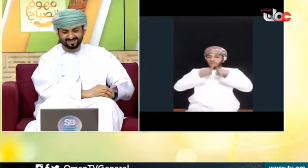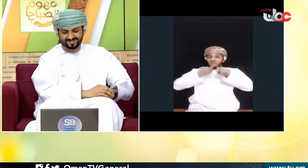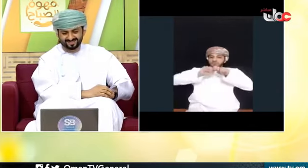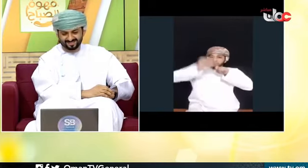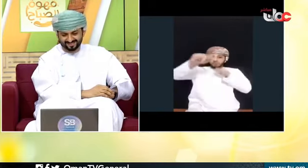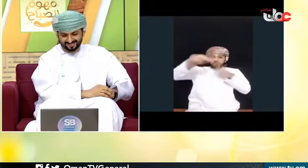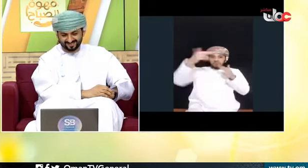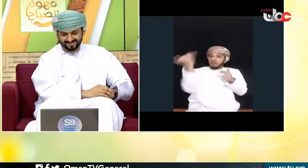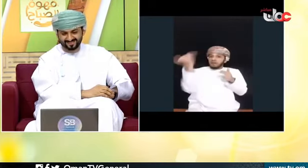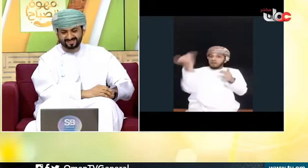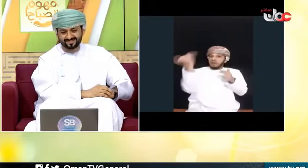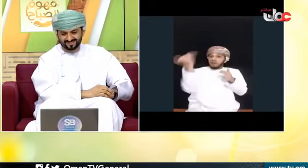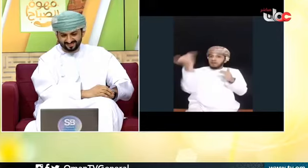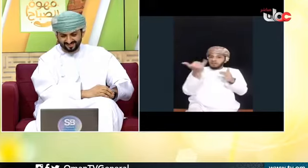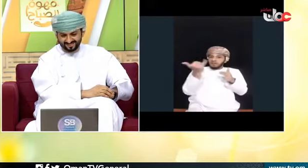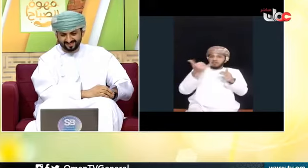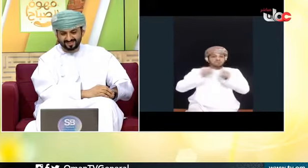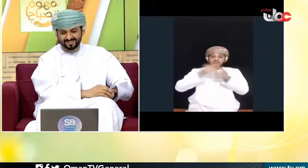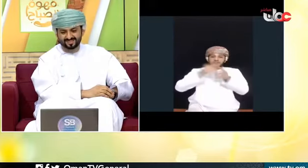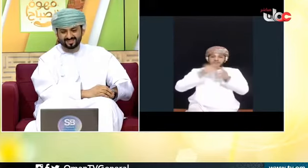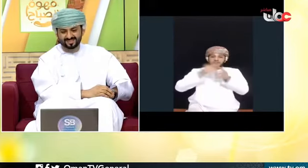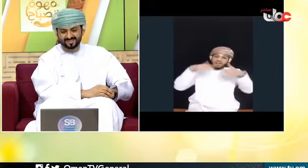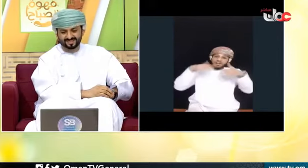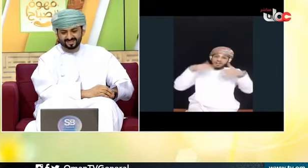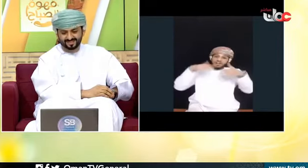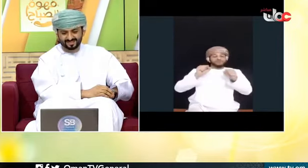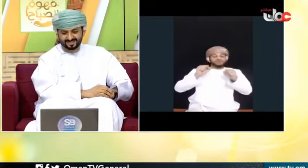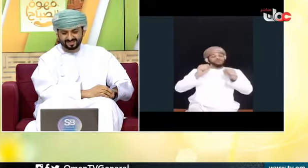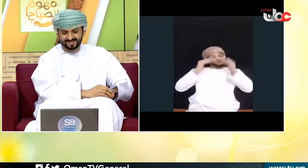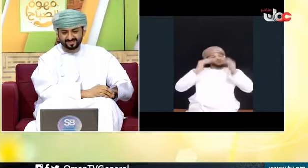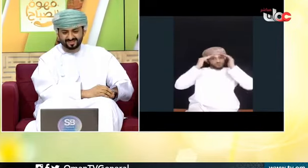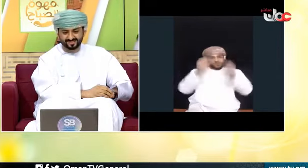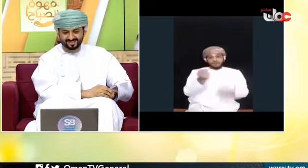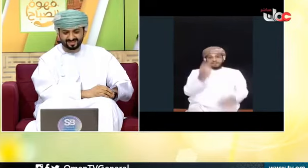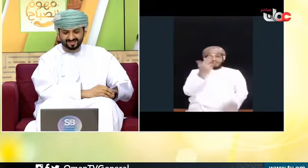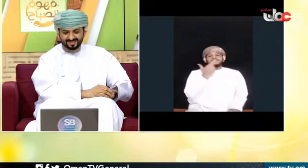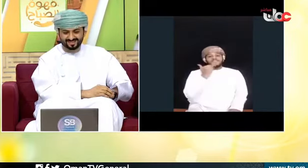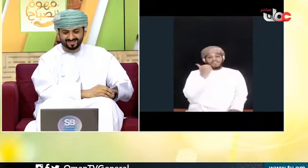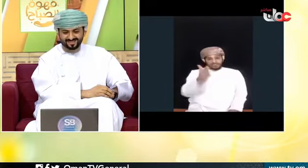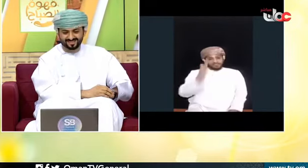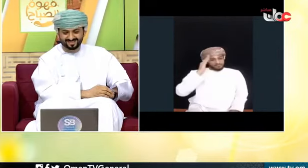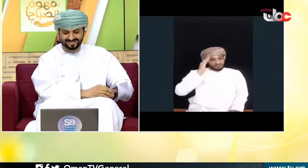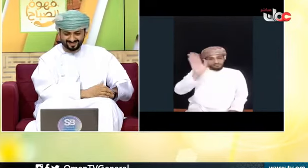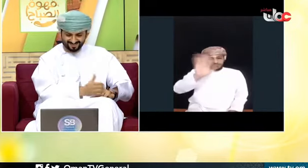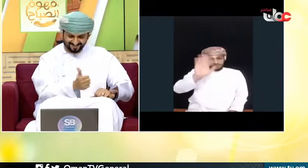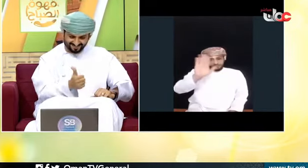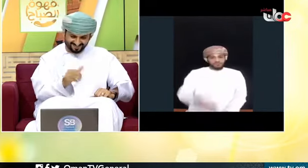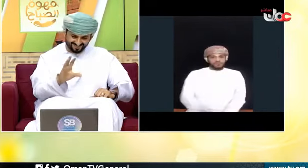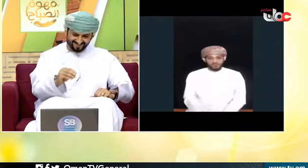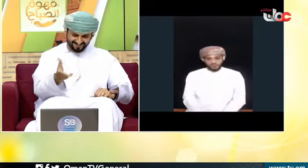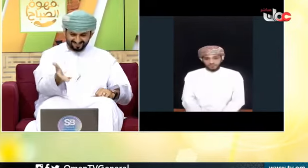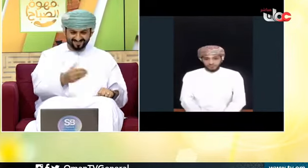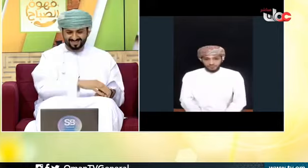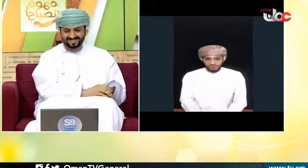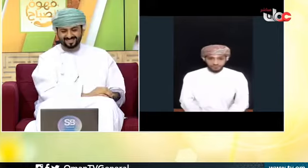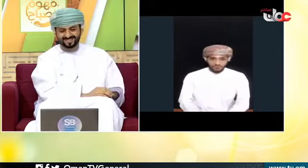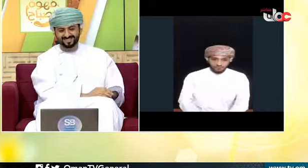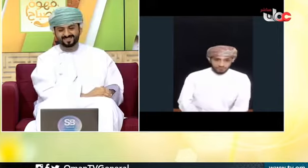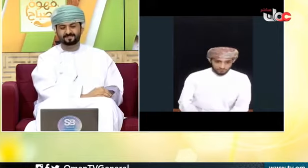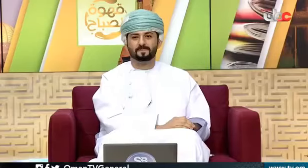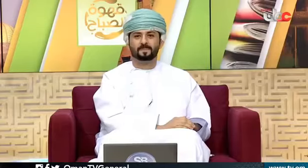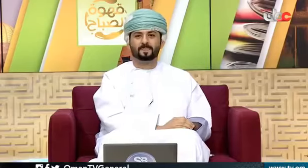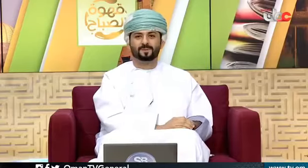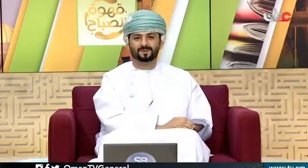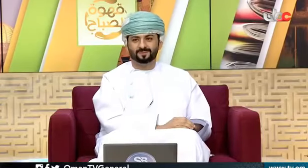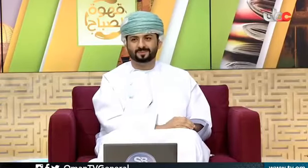الختام يعني هذا البعد لم يكن عائق لنا، والحمد لله هي سهولة التواصل التي وصلتنا إلى الآن. يعطيك العافية، شكرا